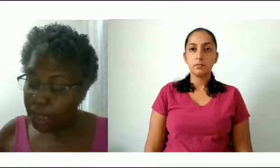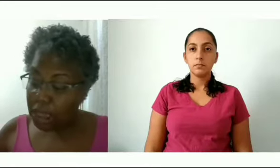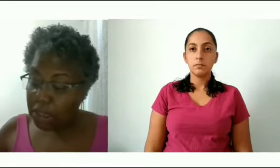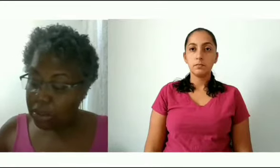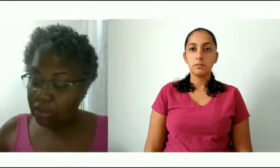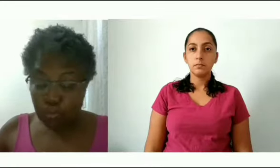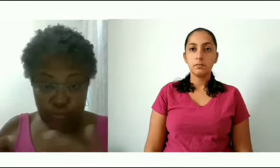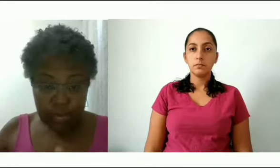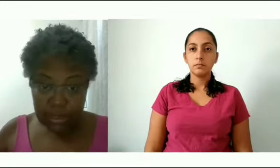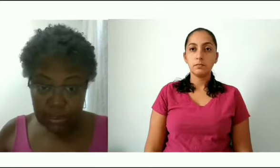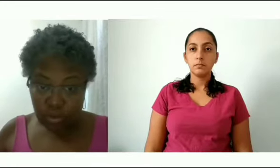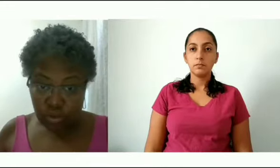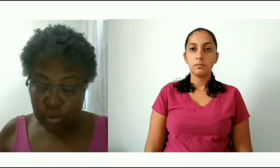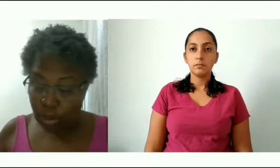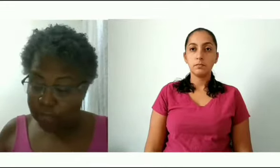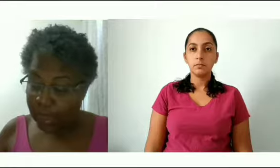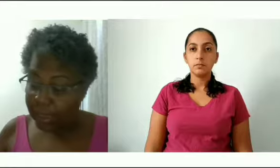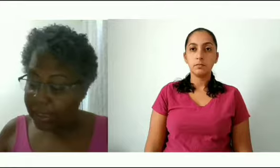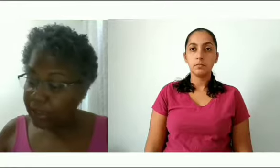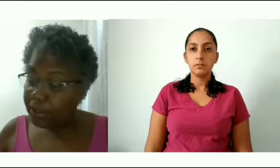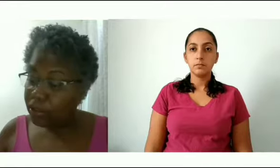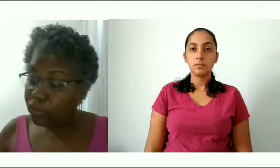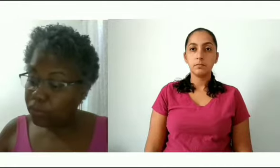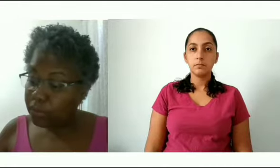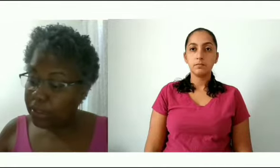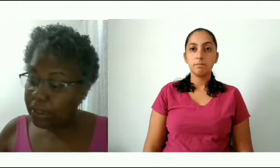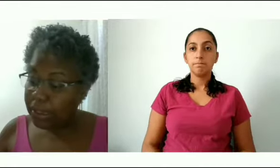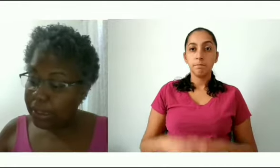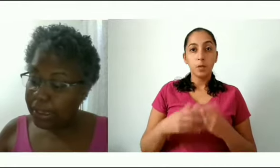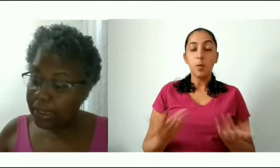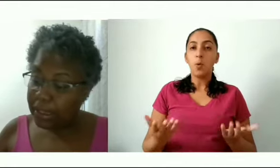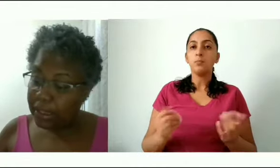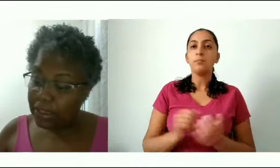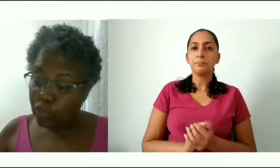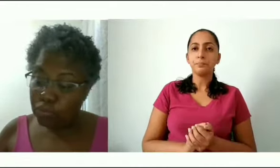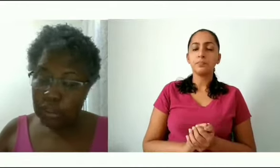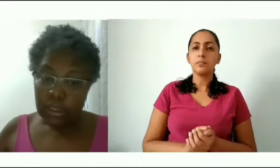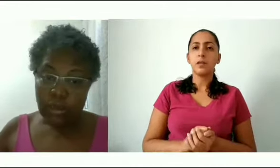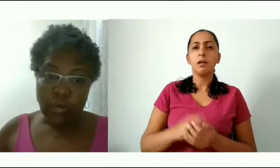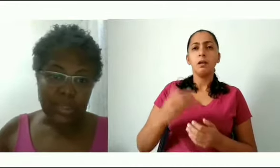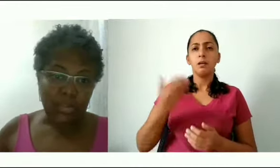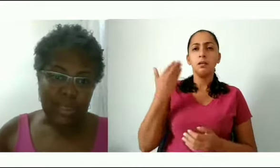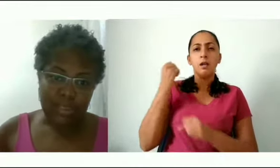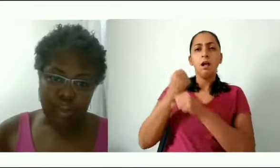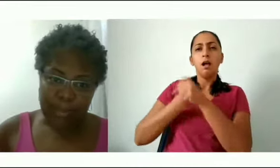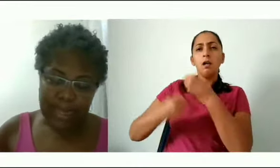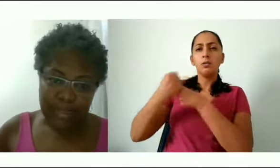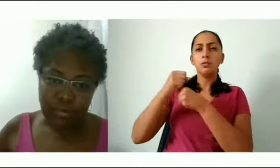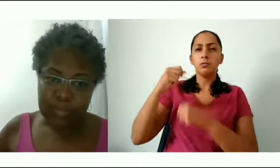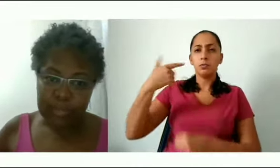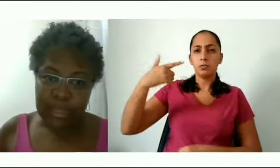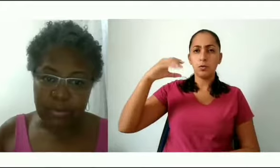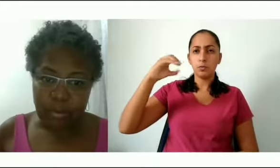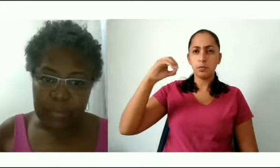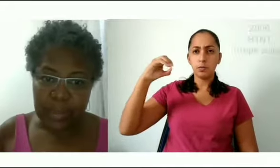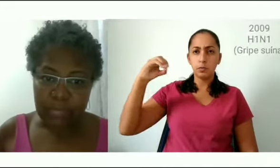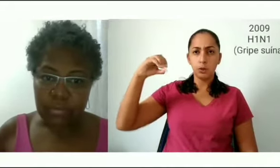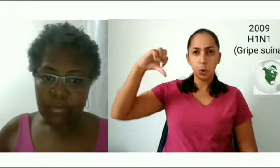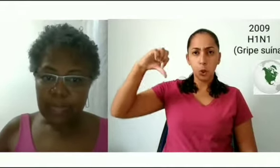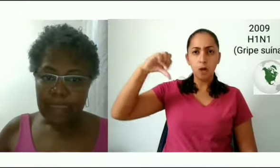Bom, então nós tivemos em 2009 a H1N1, que começou a ser chamada no